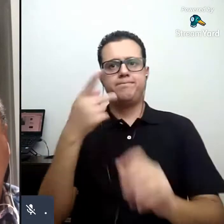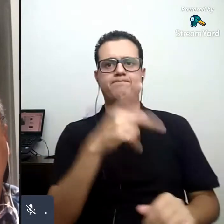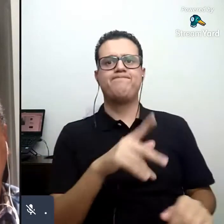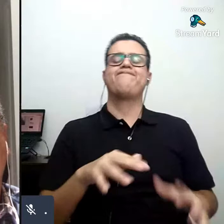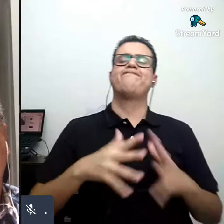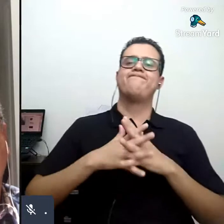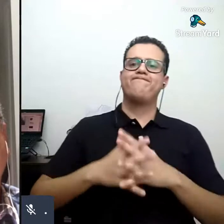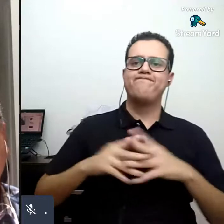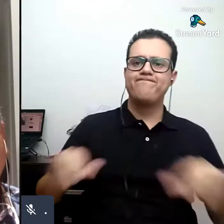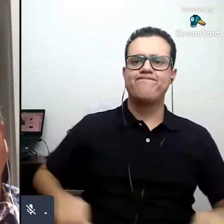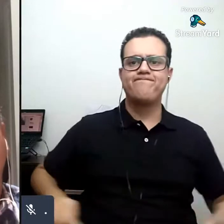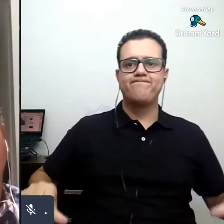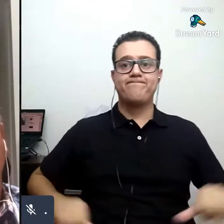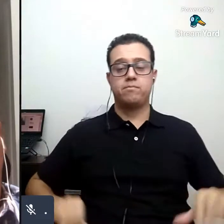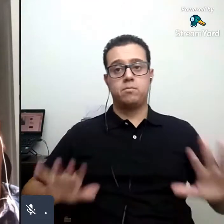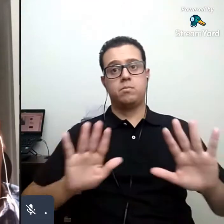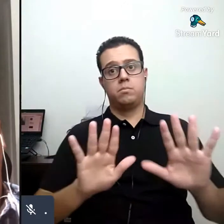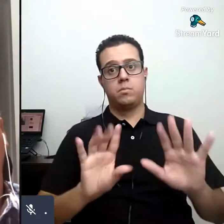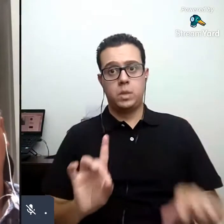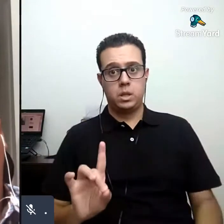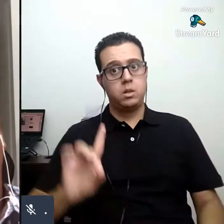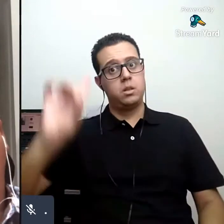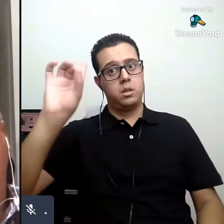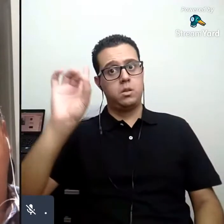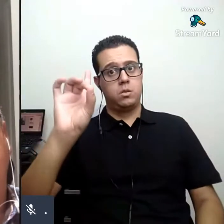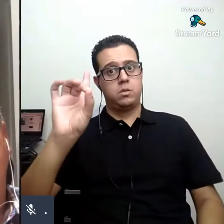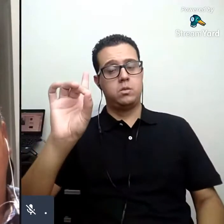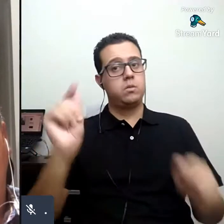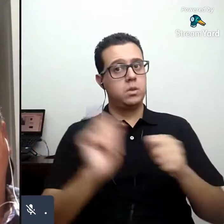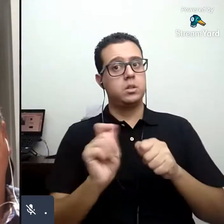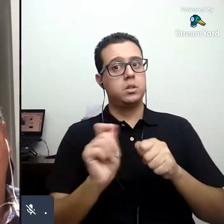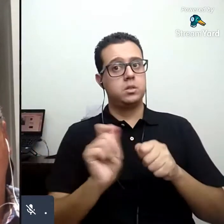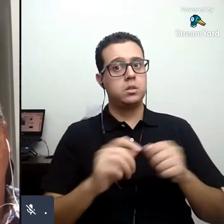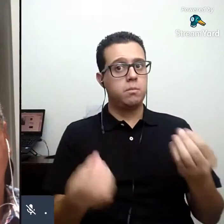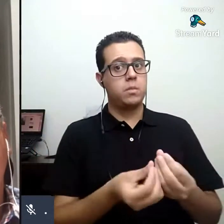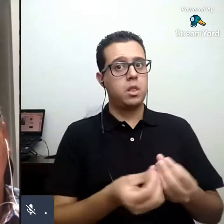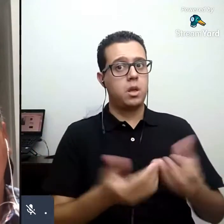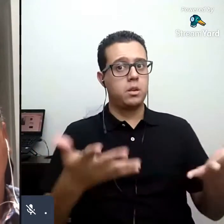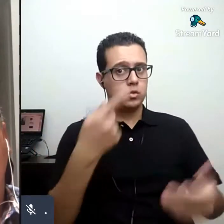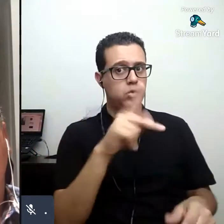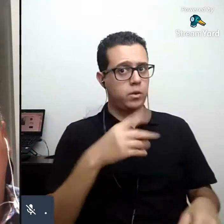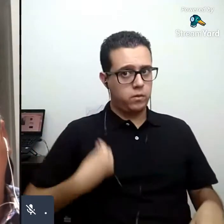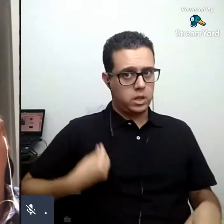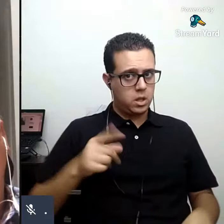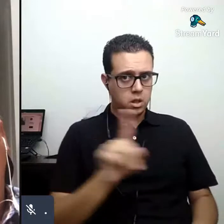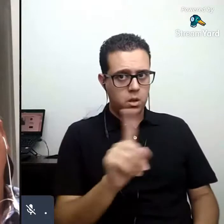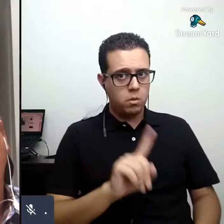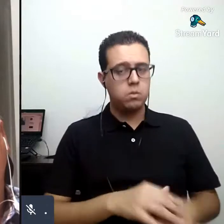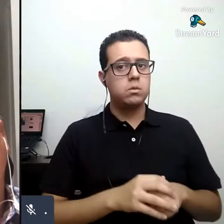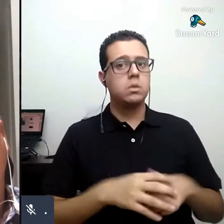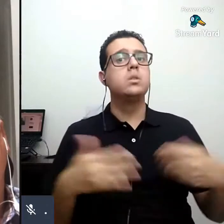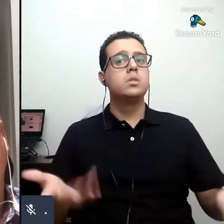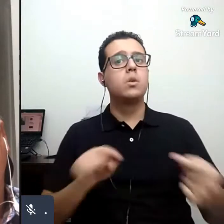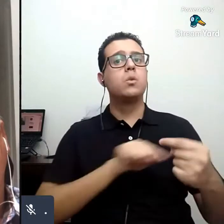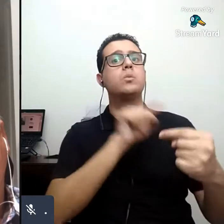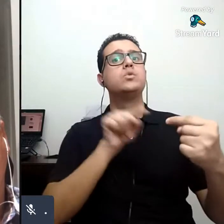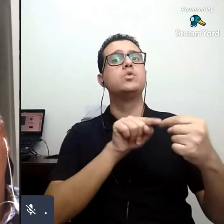não está operando um milagre na sua vida, qual é o propósito